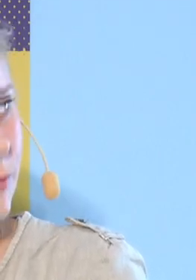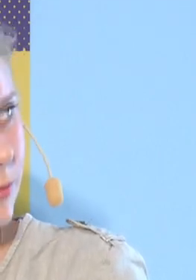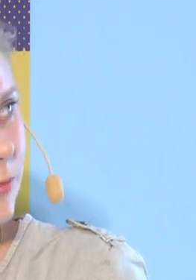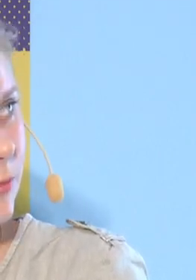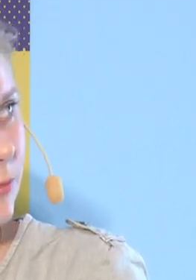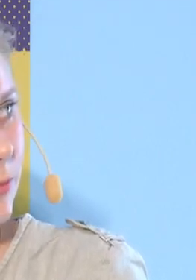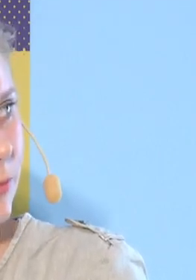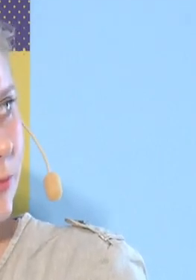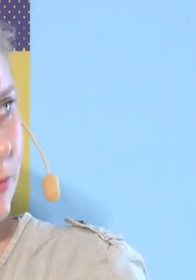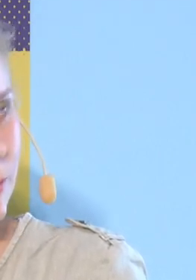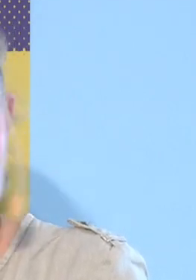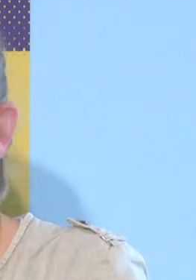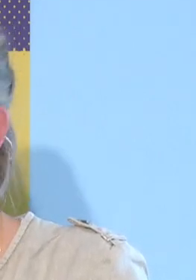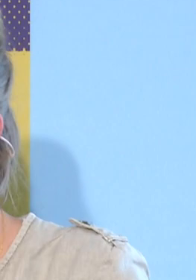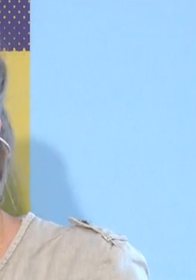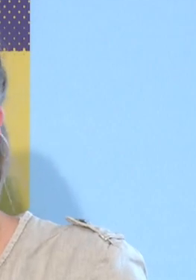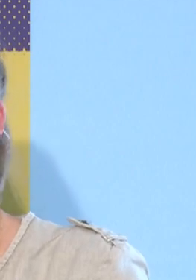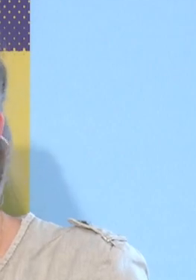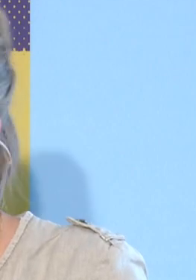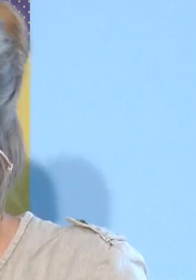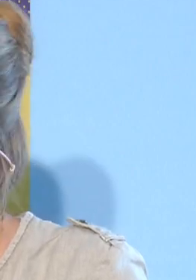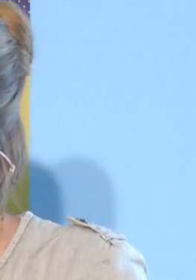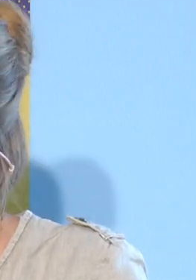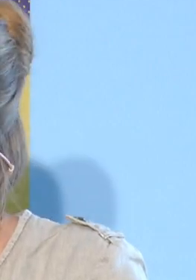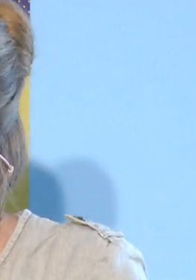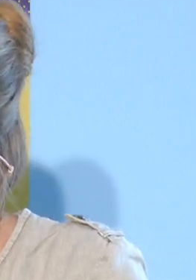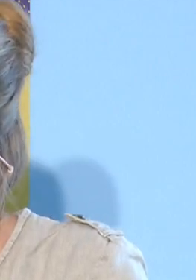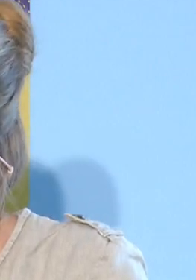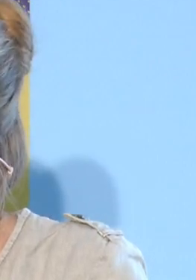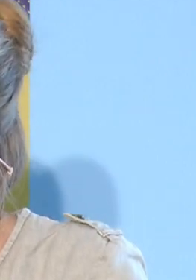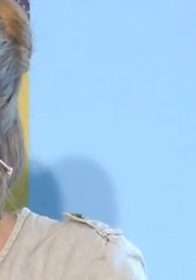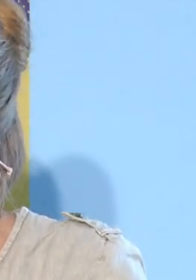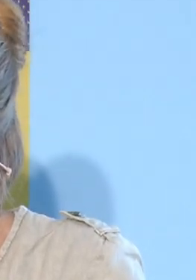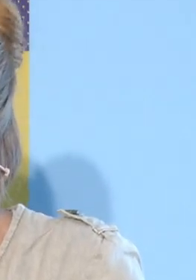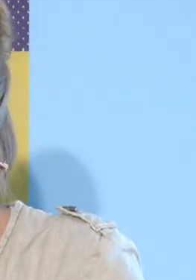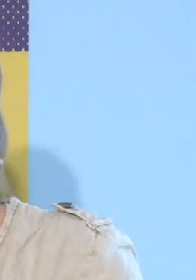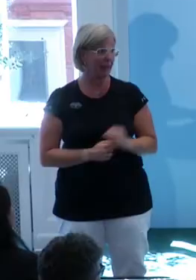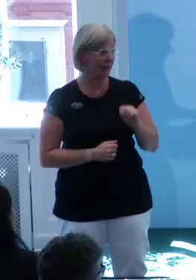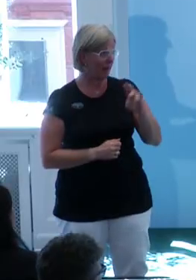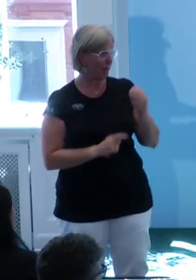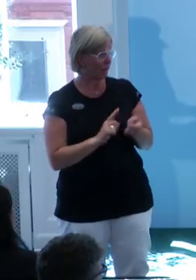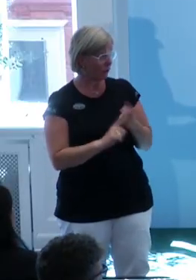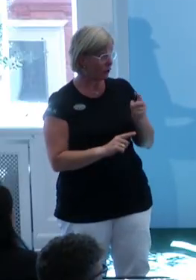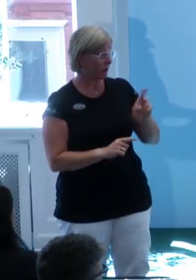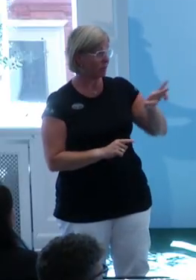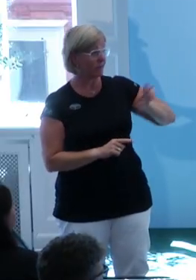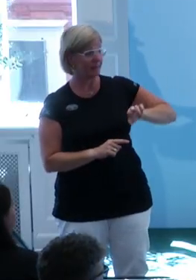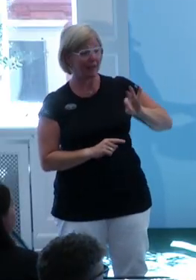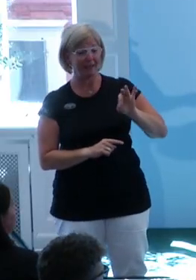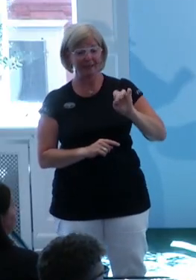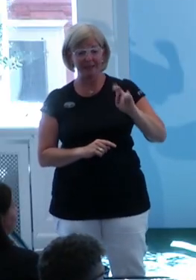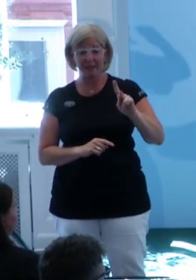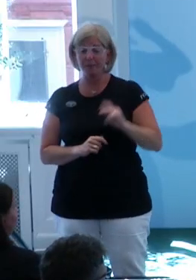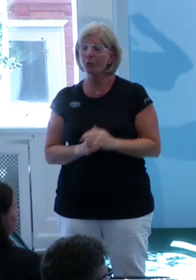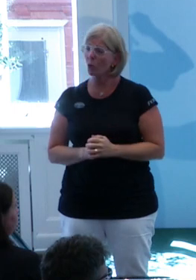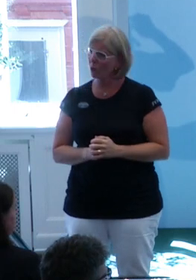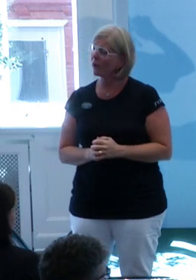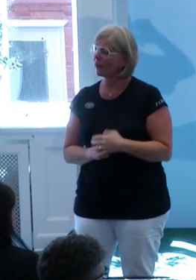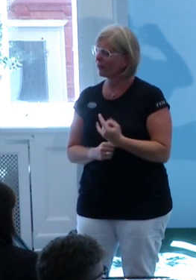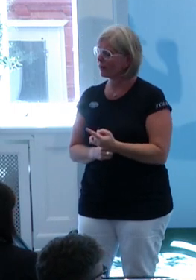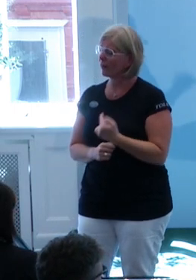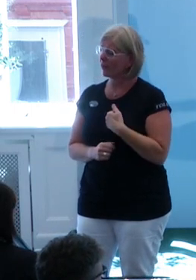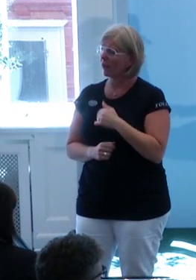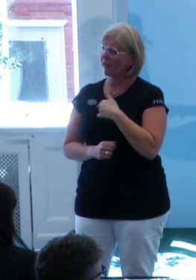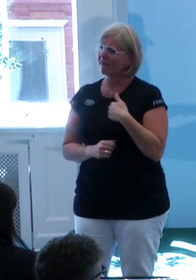vi ju plocka bort i så stor utsträckning som det bara är möjligt. Mm. Släpp in Emma först och sen så Henrik. Mm. Nej, men och det här är någonting som vi